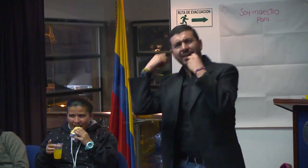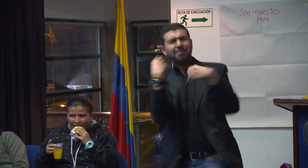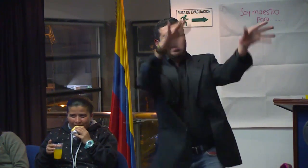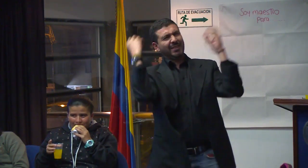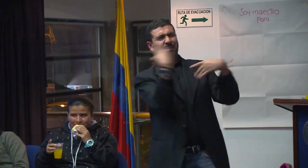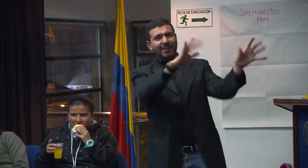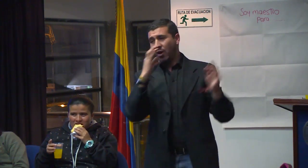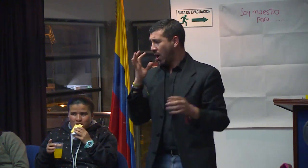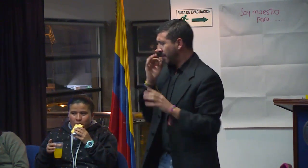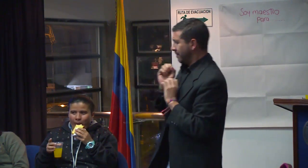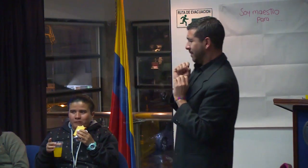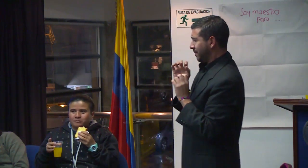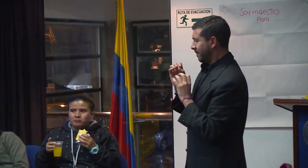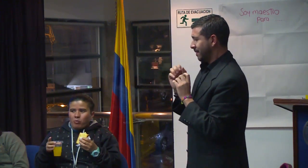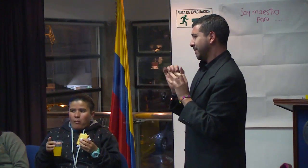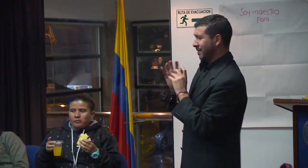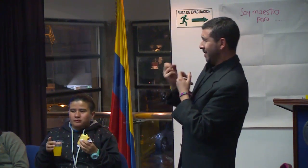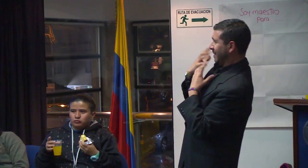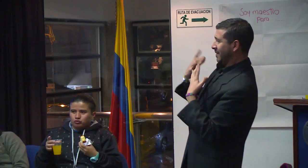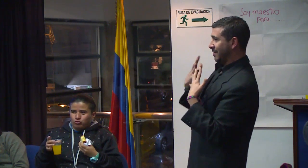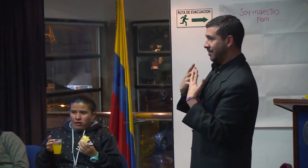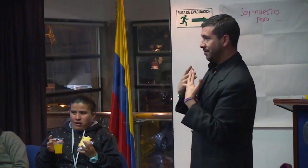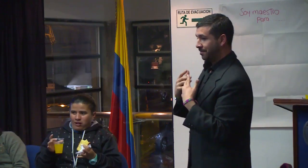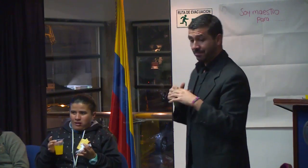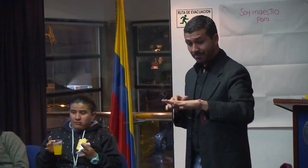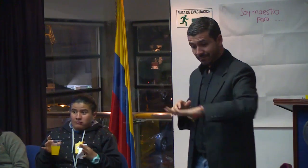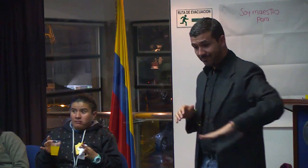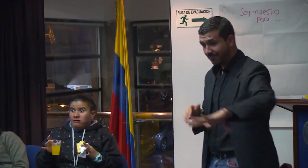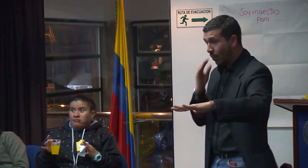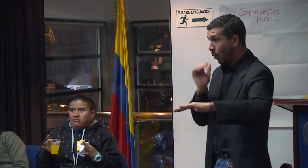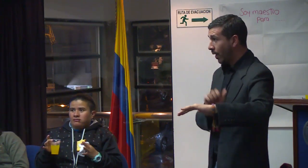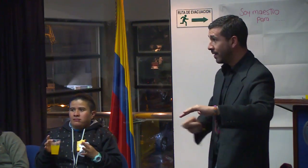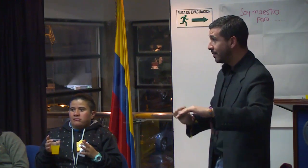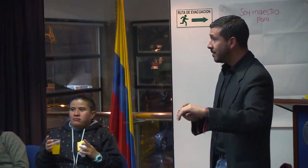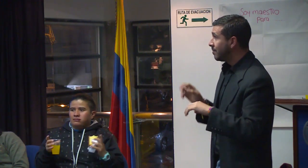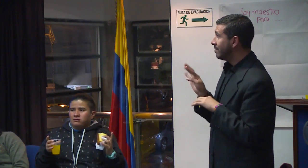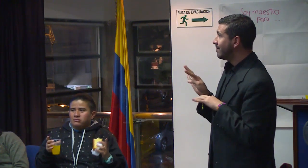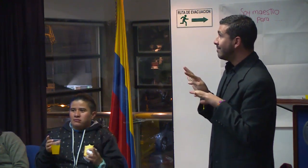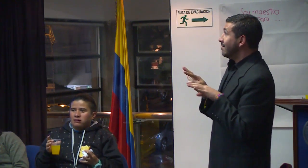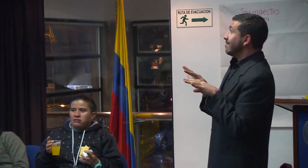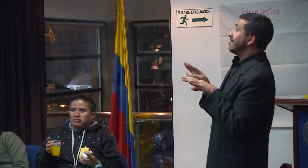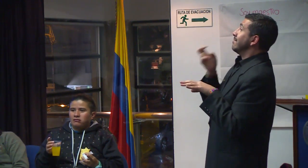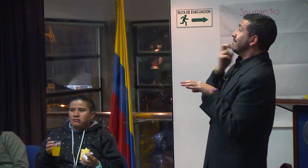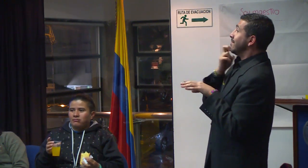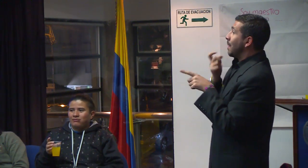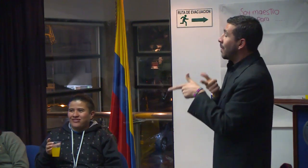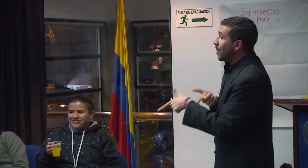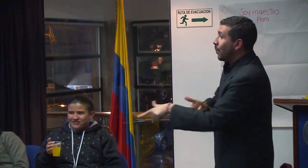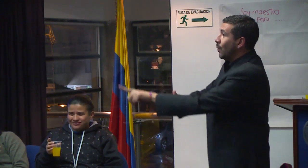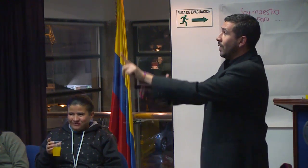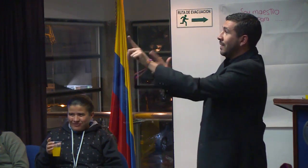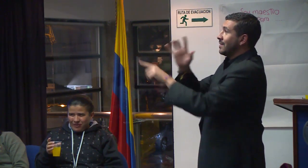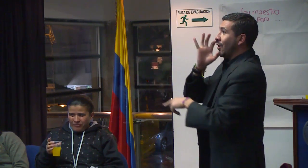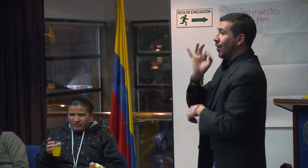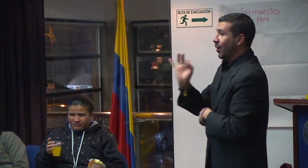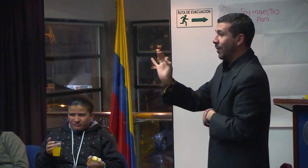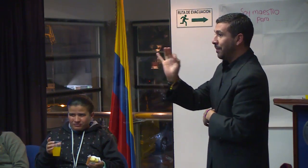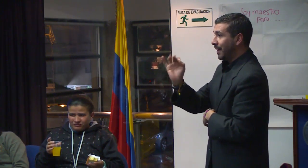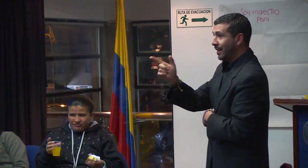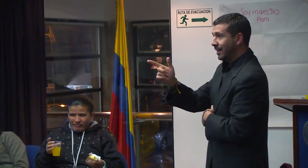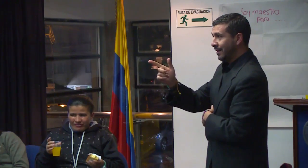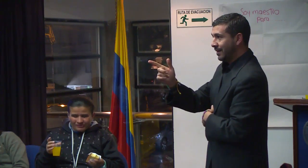en la misma plaza, pero es la mujer la que empieza a agredir al hombre, le empieza a gritar, lo empieza a empujar. Y las mujeres lo único